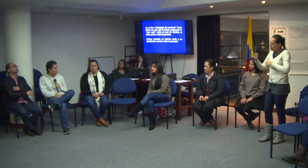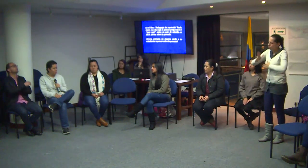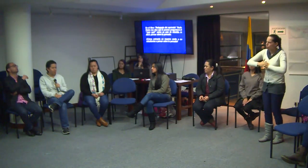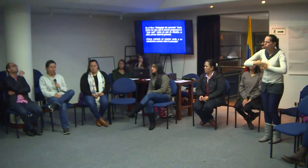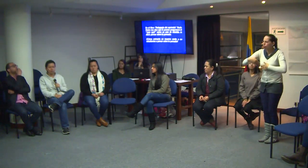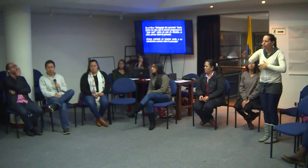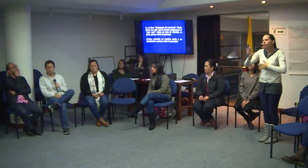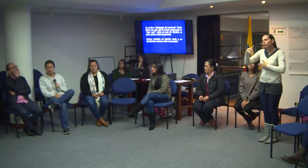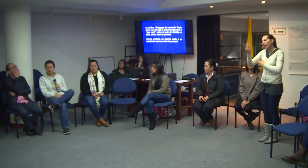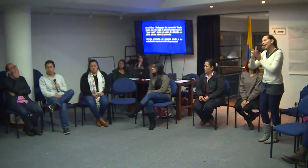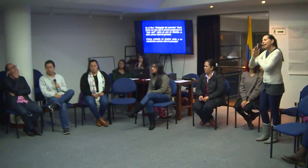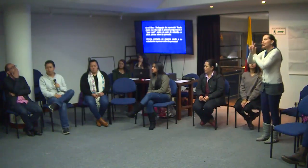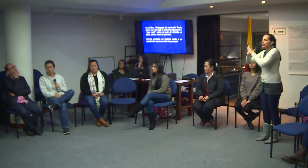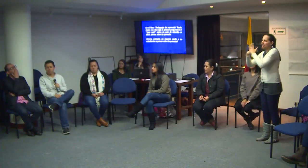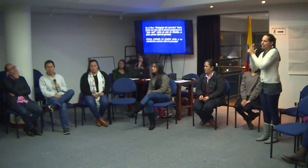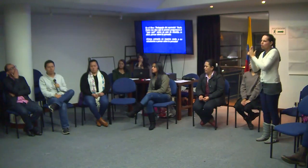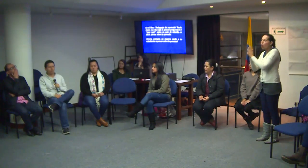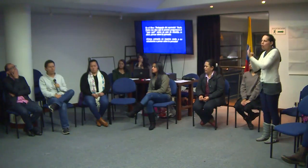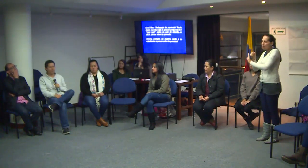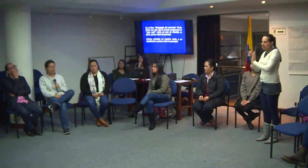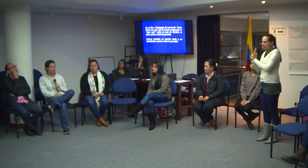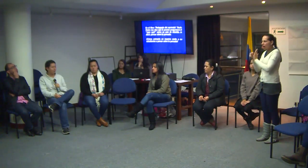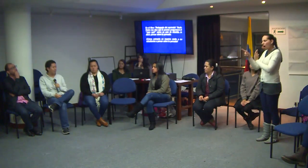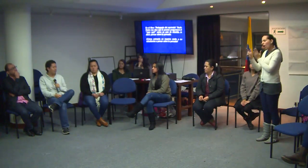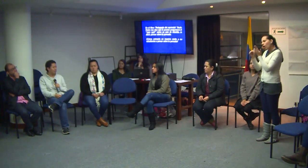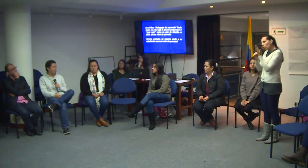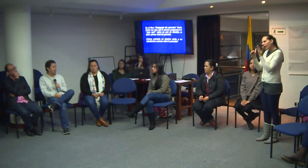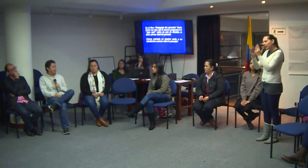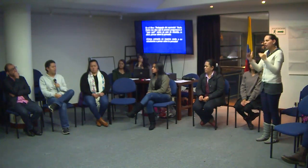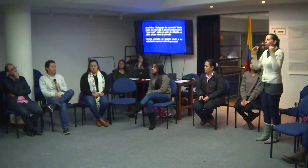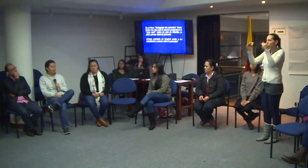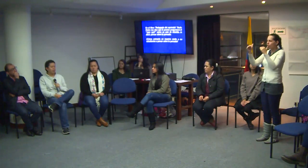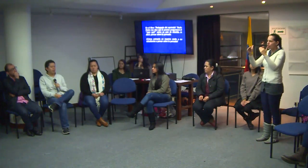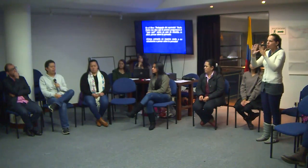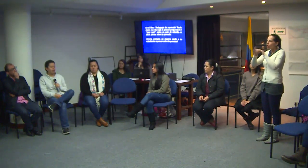ciclo complementario, soy normalista superior de La Paz.